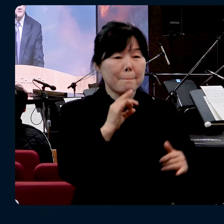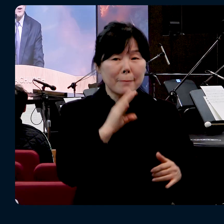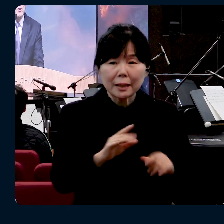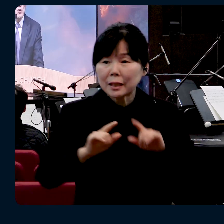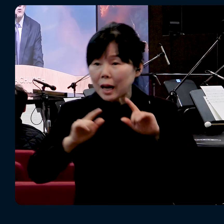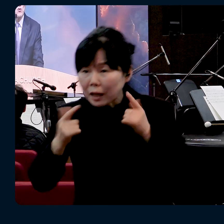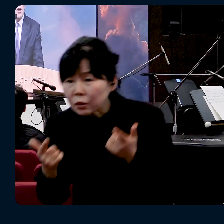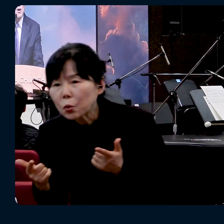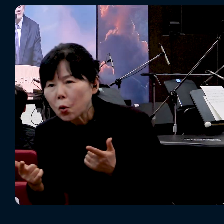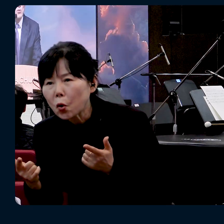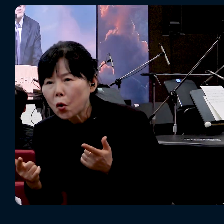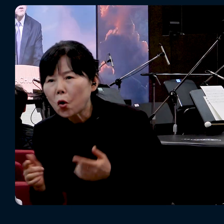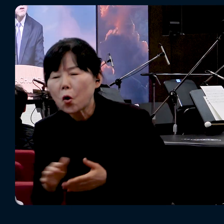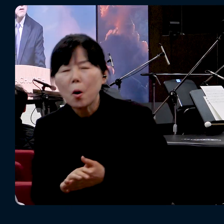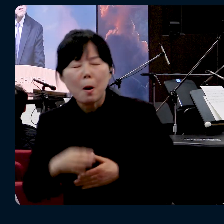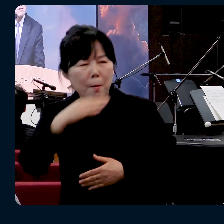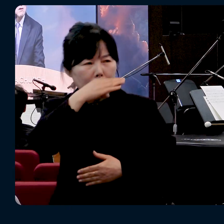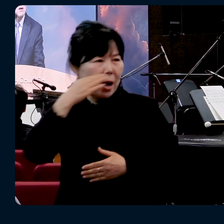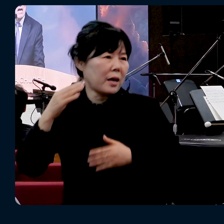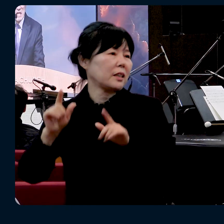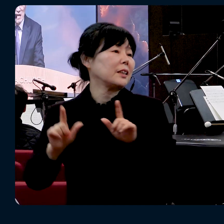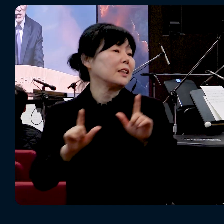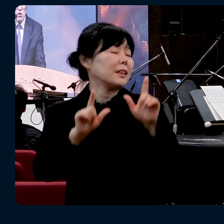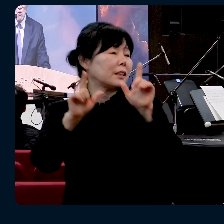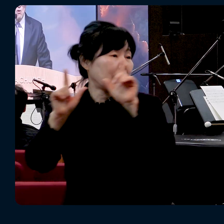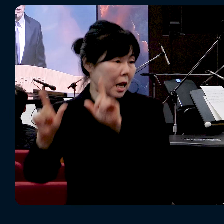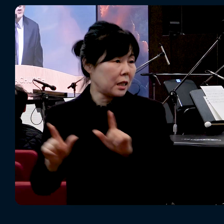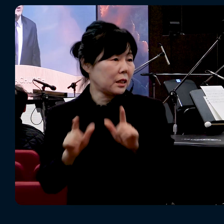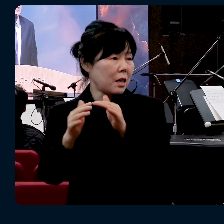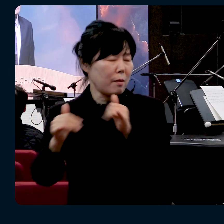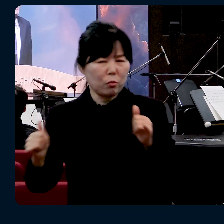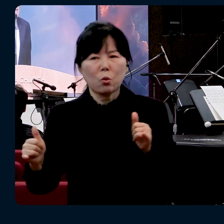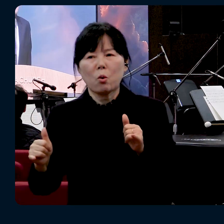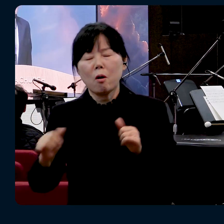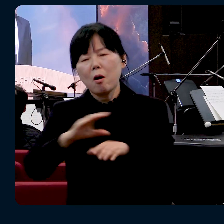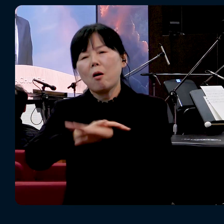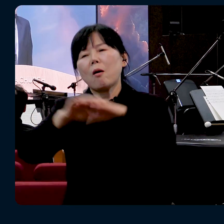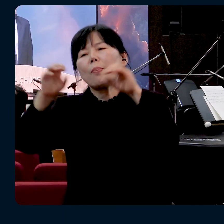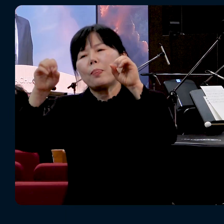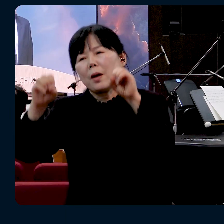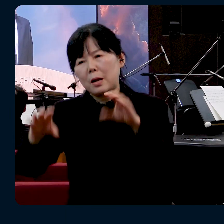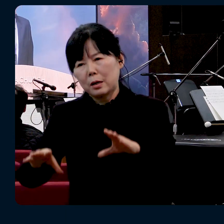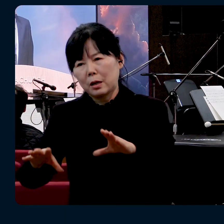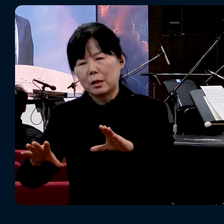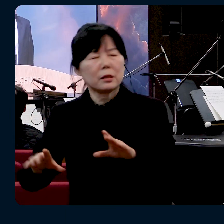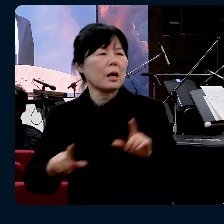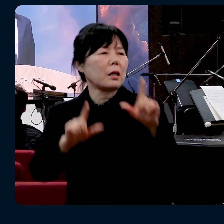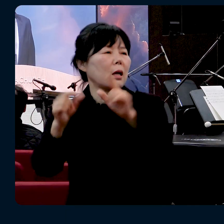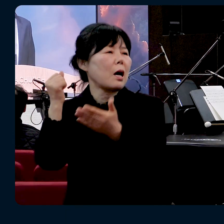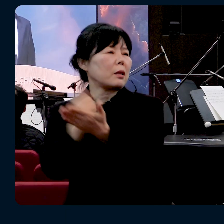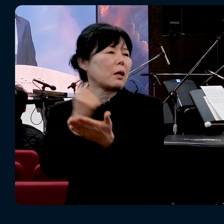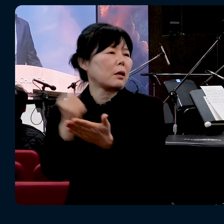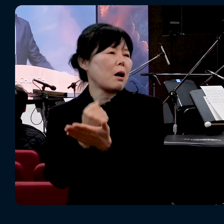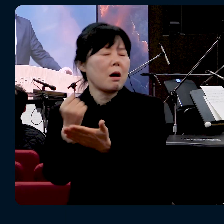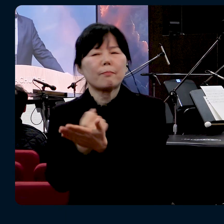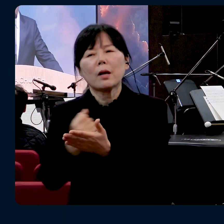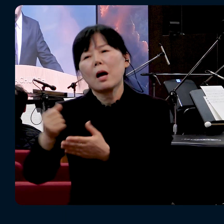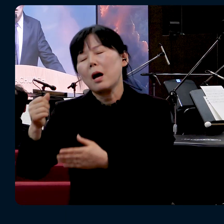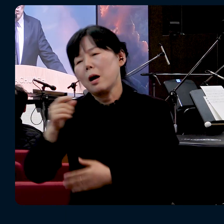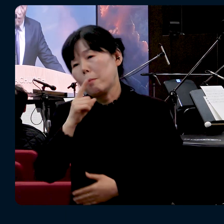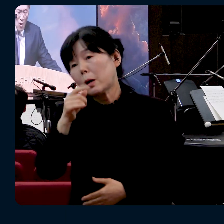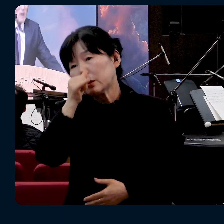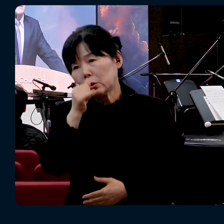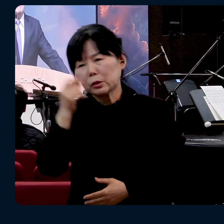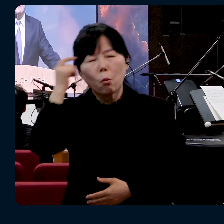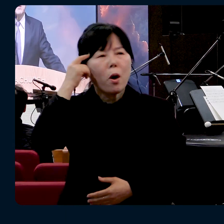인생도 거룩한 곳에 설 수가 없습니다. 그래서 그 역시 안타까운 인생이에요. 아니, 그냥